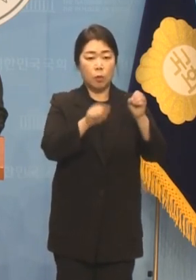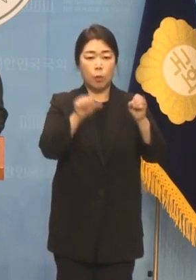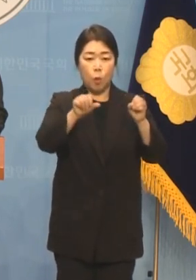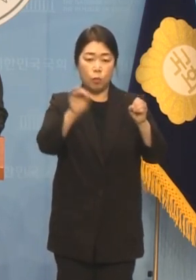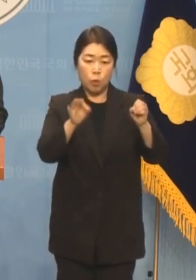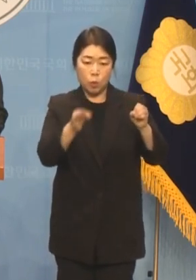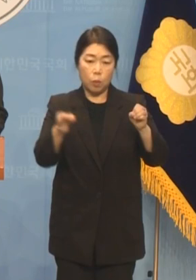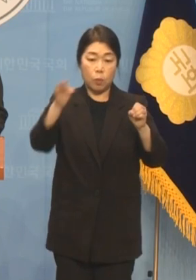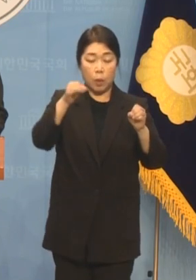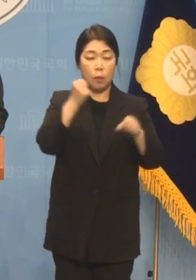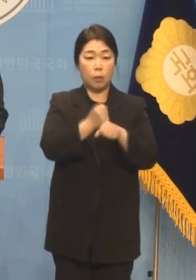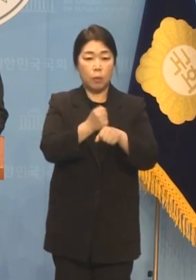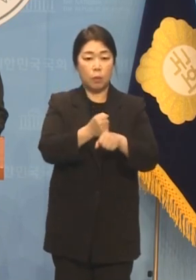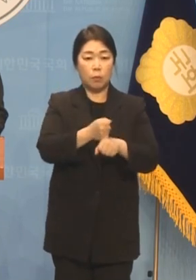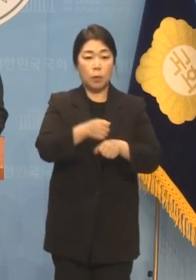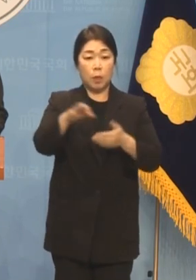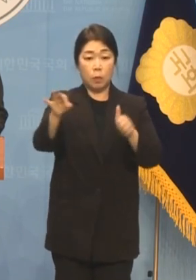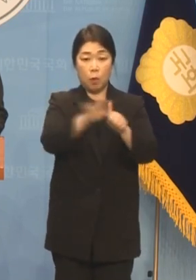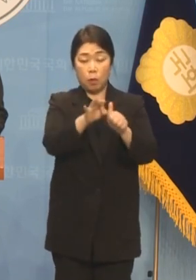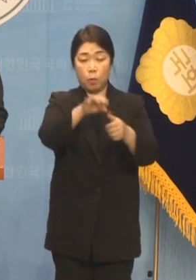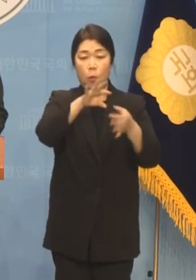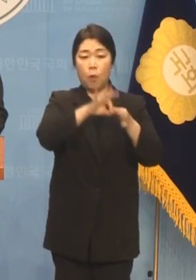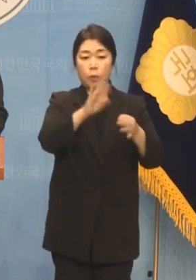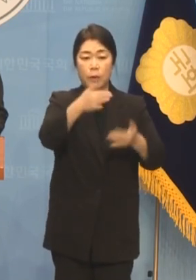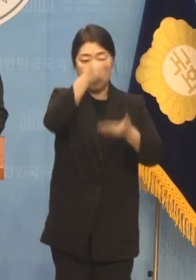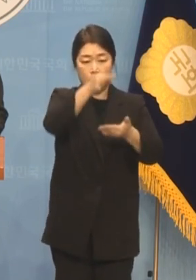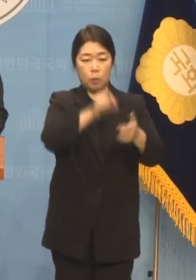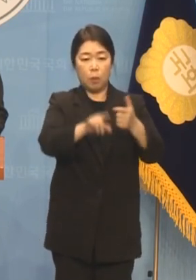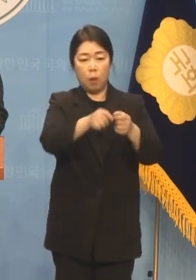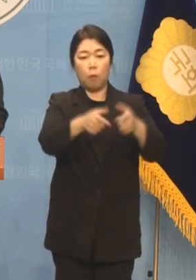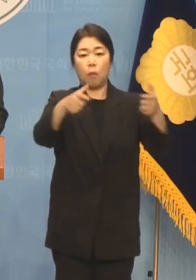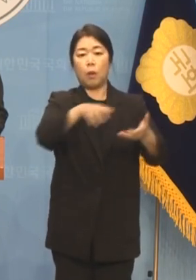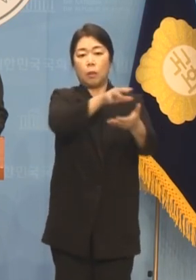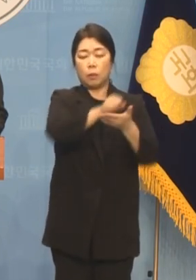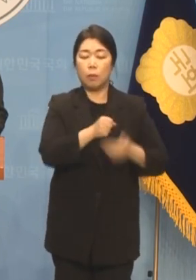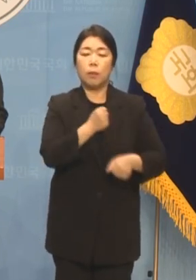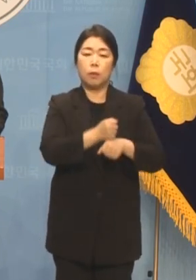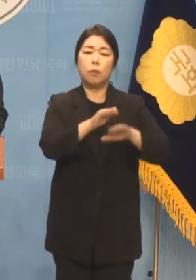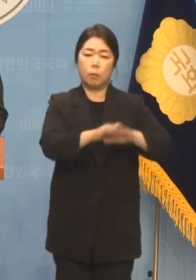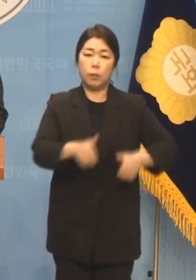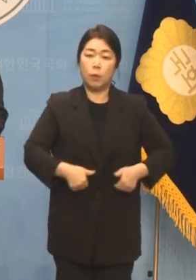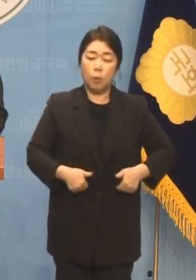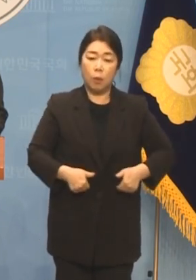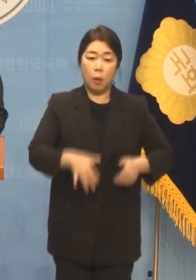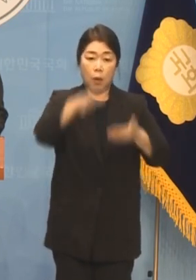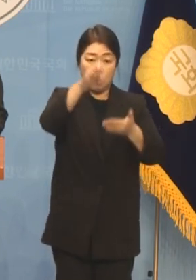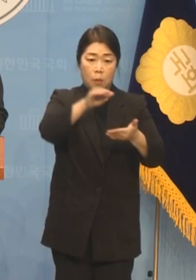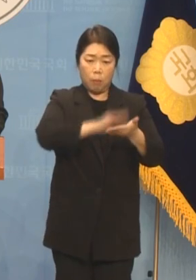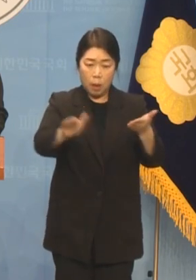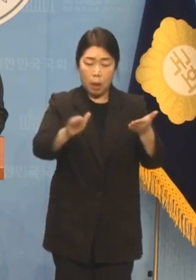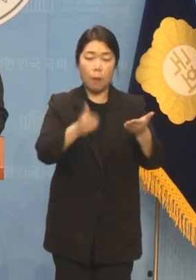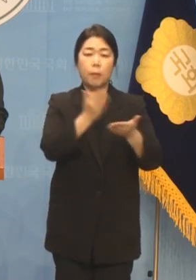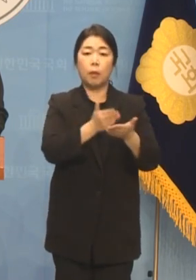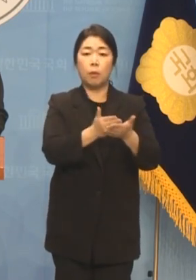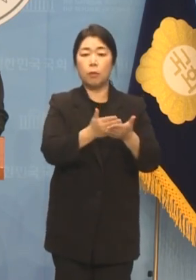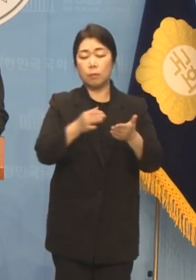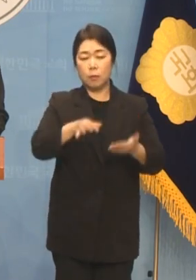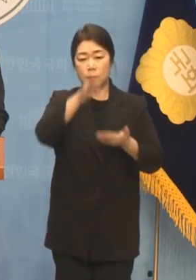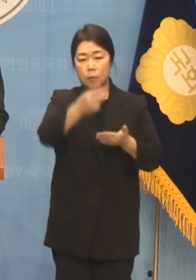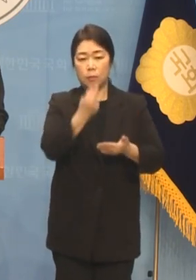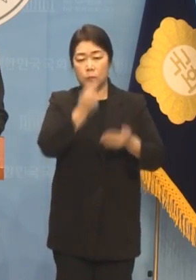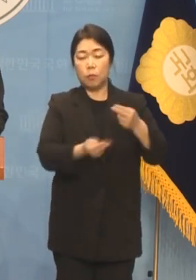재정의 장기적 안정을 확보함으로써 장차 연금 재정 고갈로 인해 국민연금을 받지 못할 수도 있다는 젊은